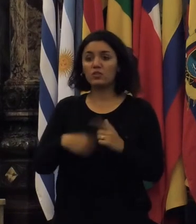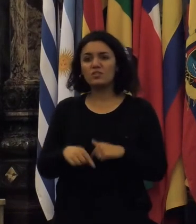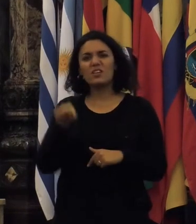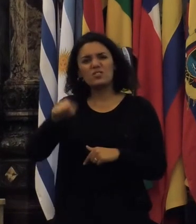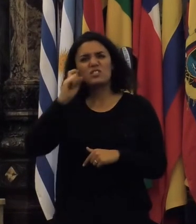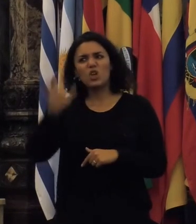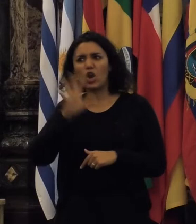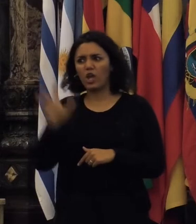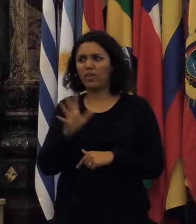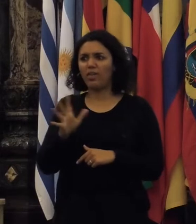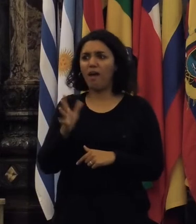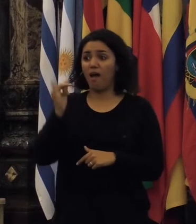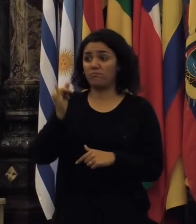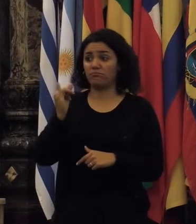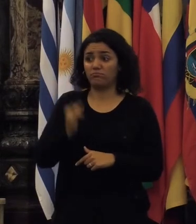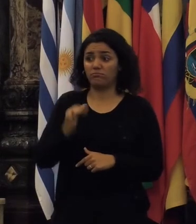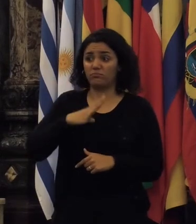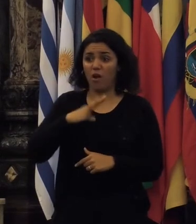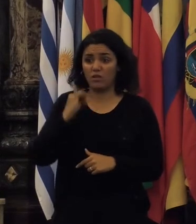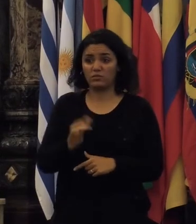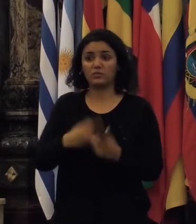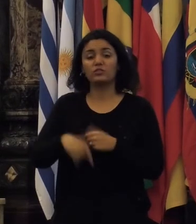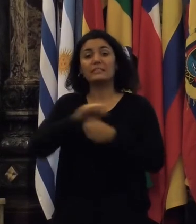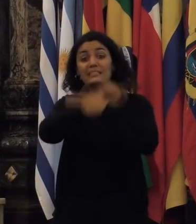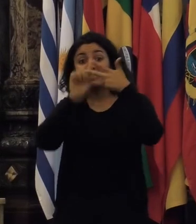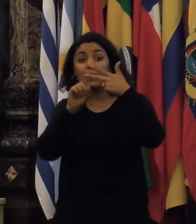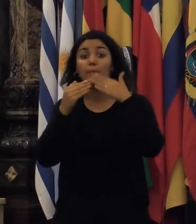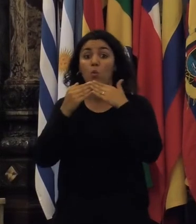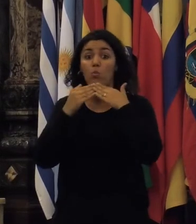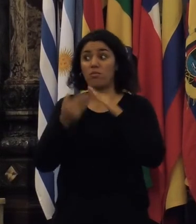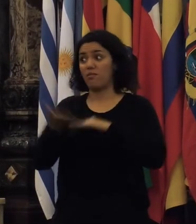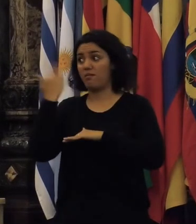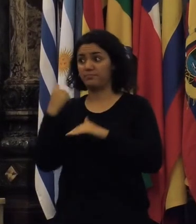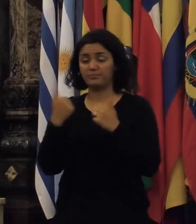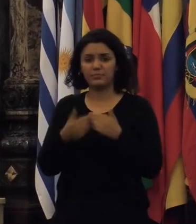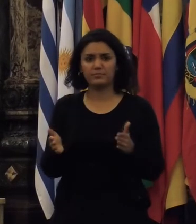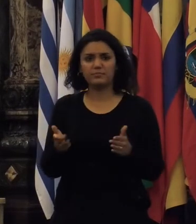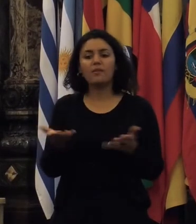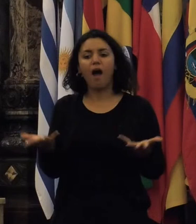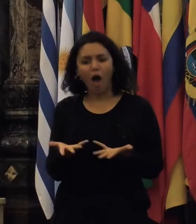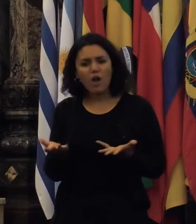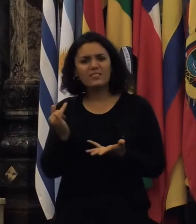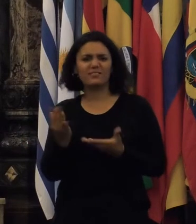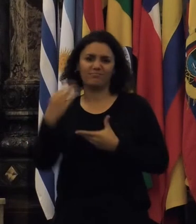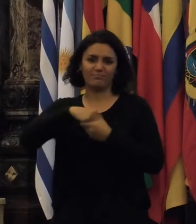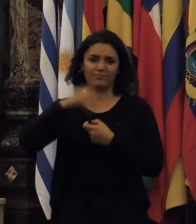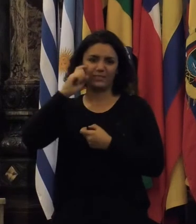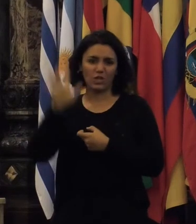la psicología? Si nosotros tomamos estas tres preguntas iniciales, ¿no nos empieza a pasar un poquito eso?